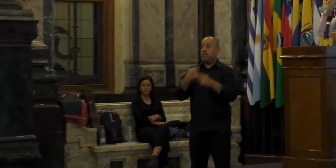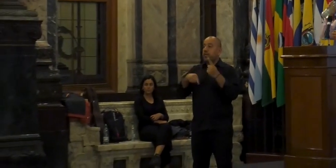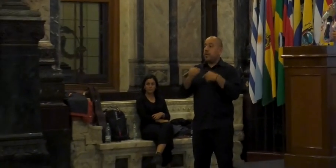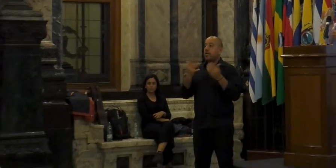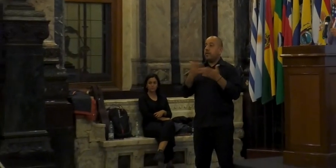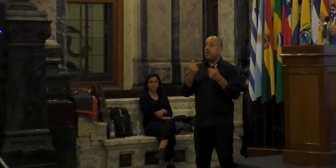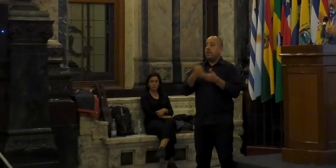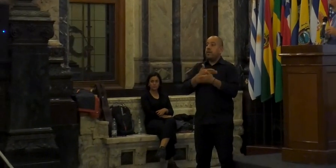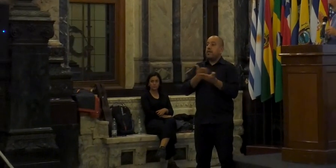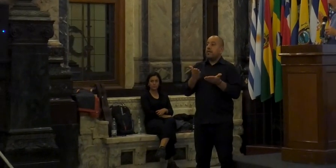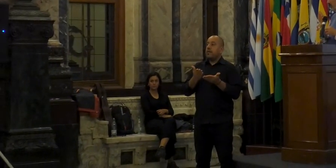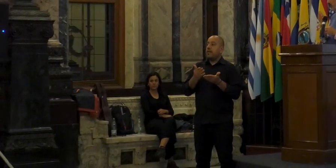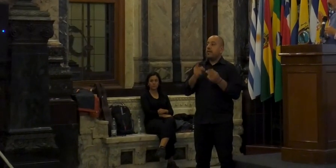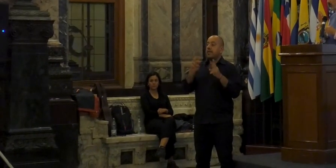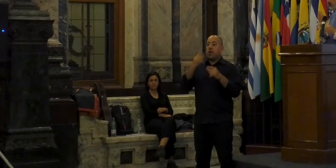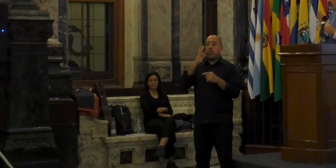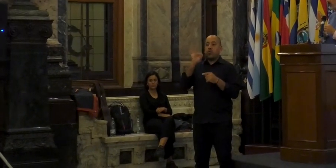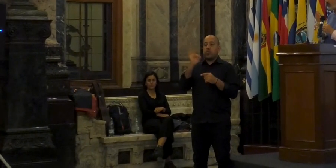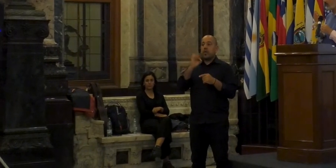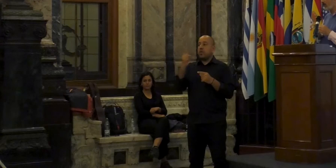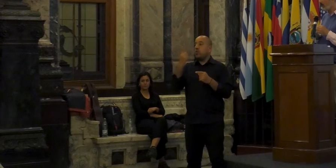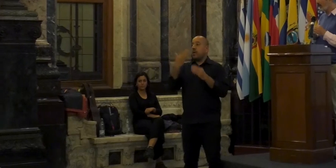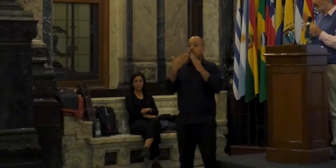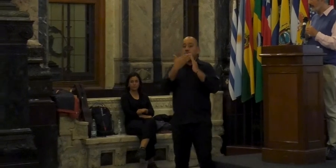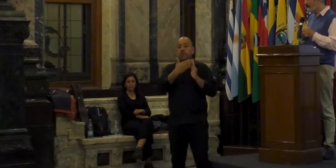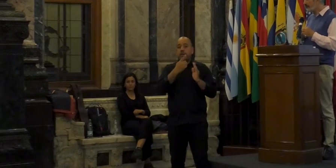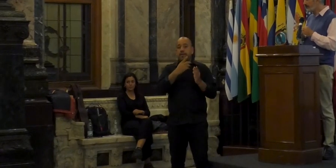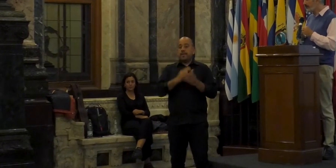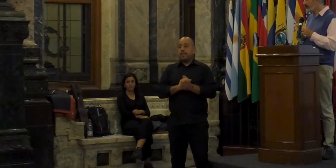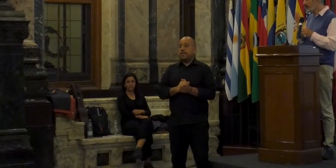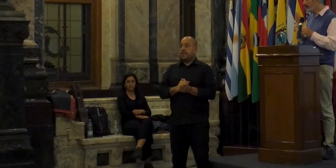vamos a ofrecer la oportunidad de una pregunta.